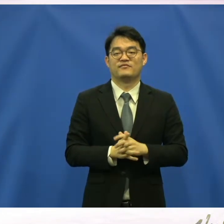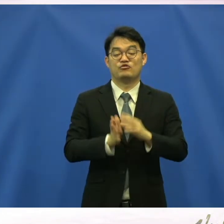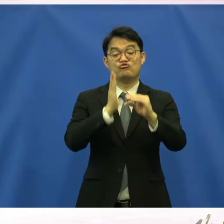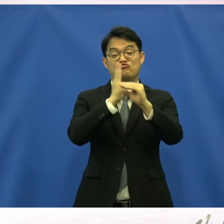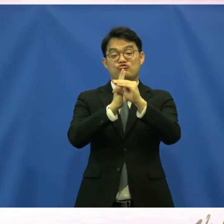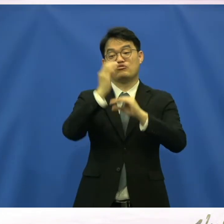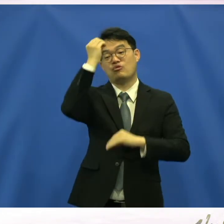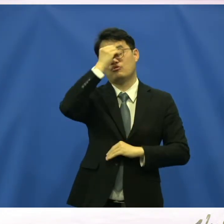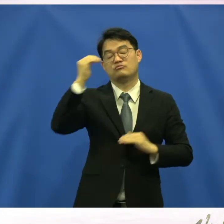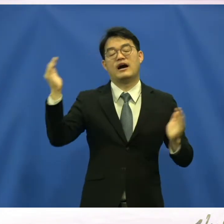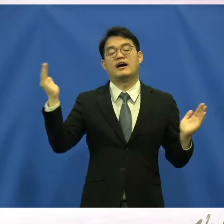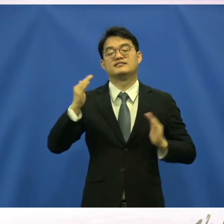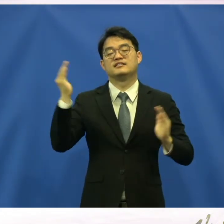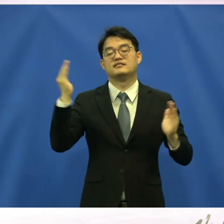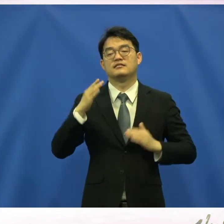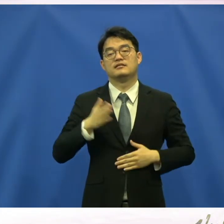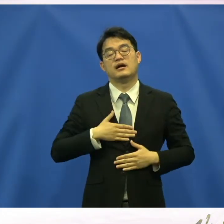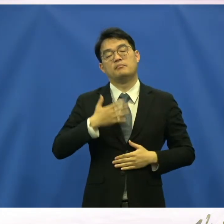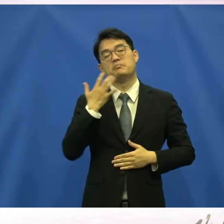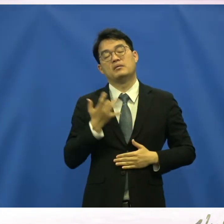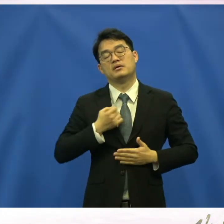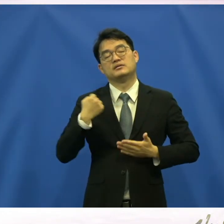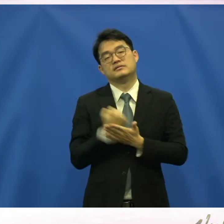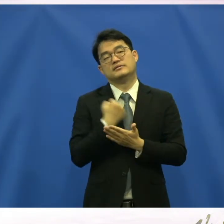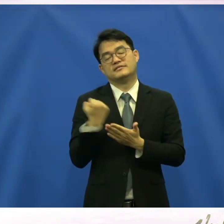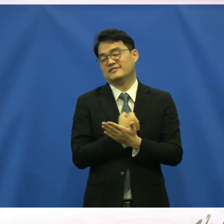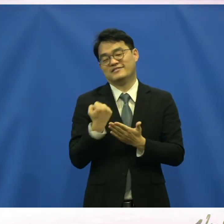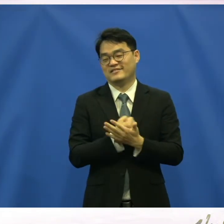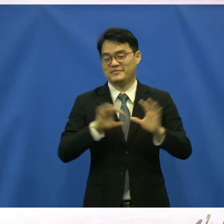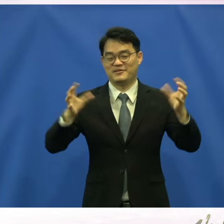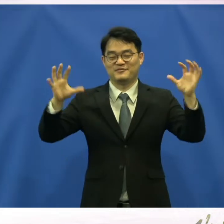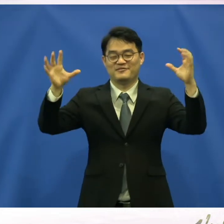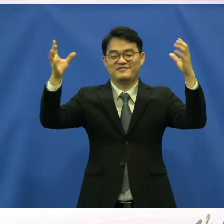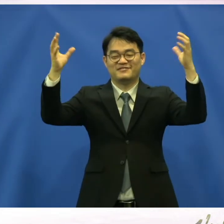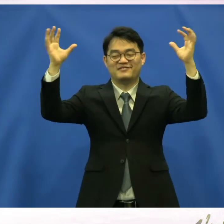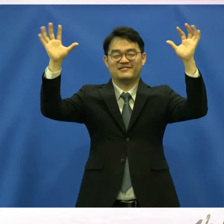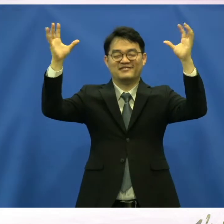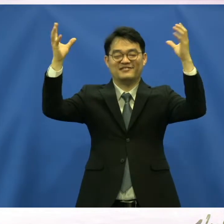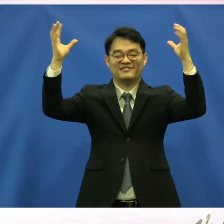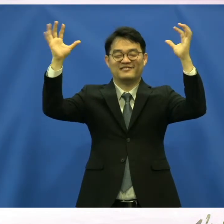중고등부들을 빼뜨리면 섭섭해할 것 같습니다. 박수 한번 쳐드리겠습니다.